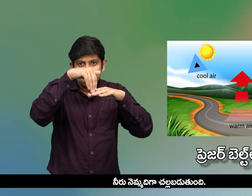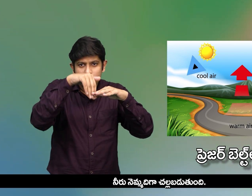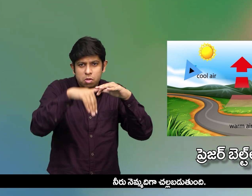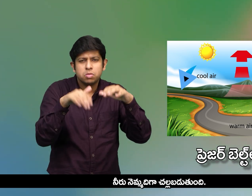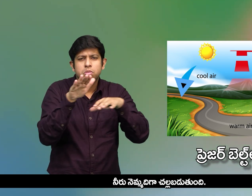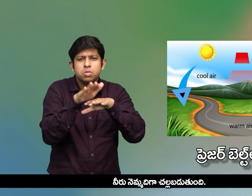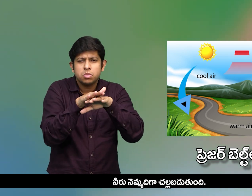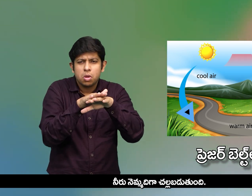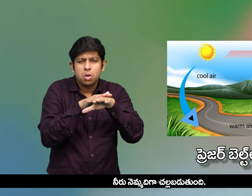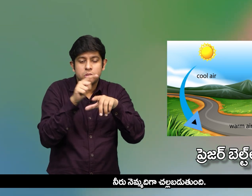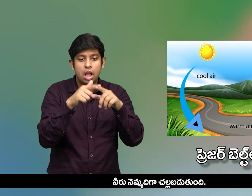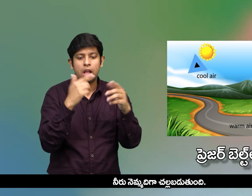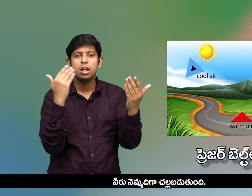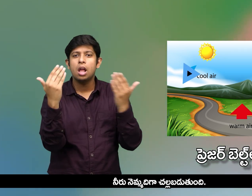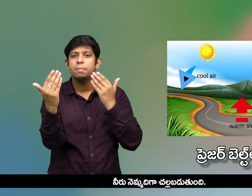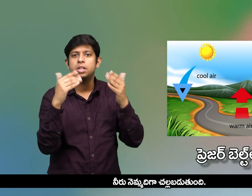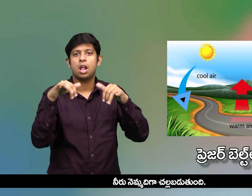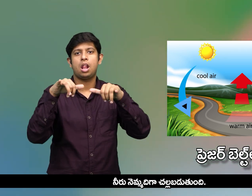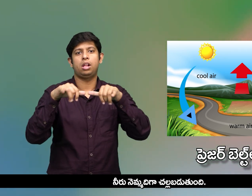నీరు నెమ్మదిగా చల్లబడుతుంది.